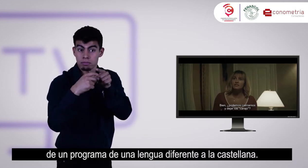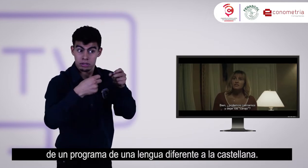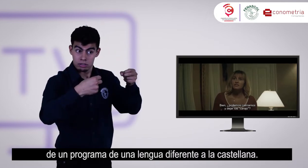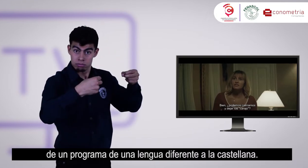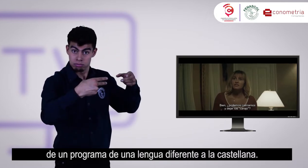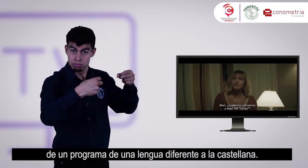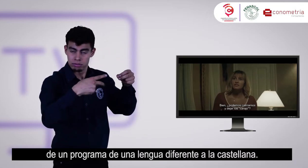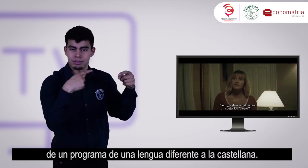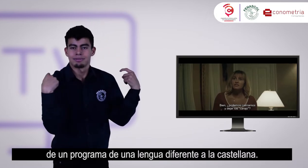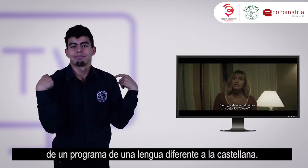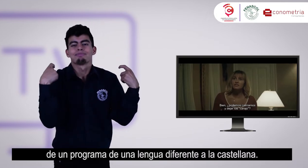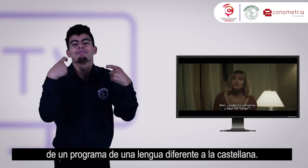a la castellana.